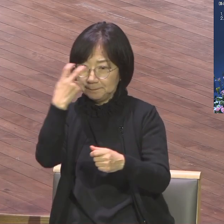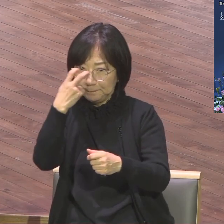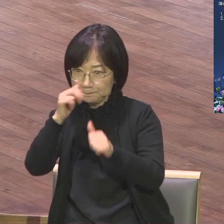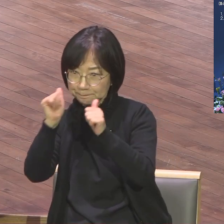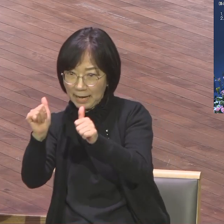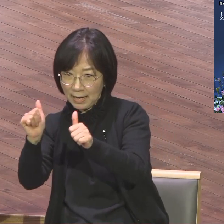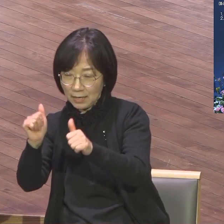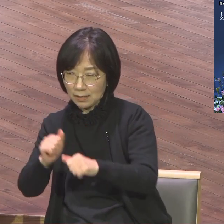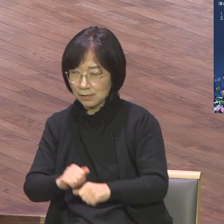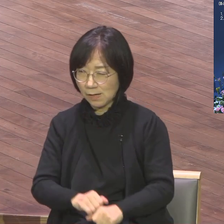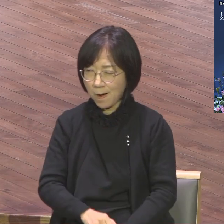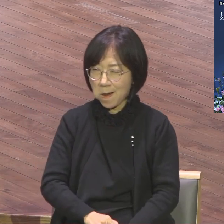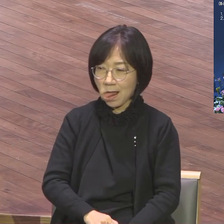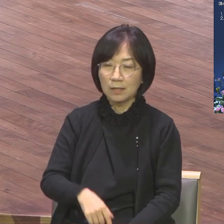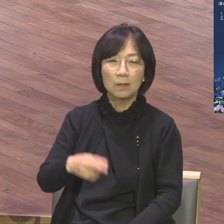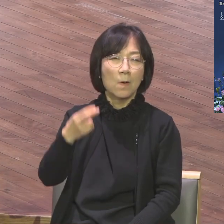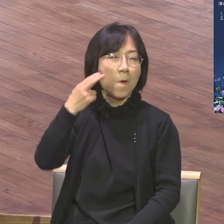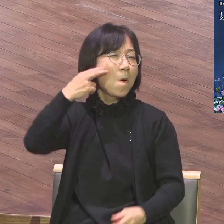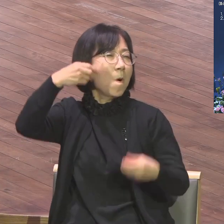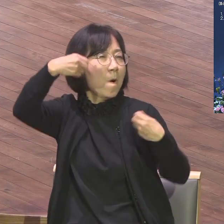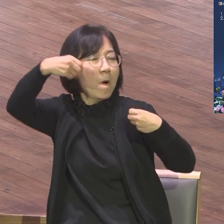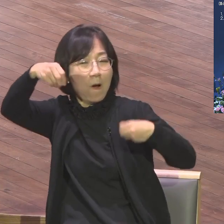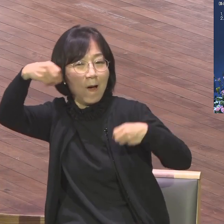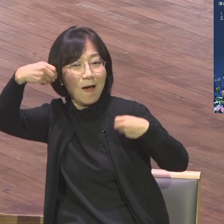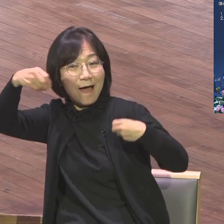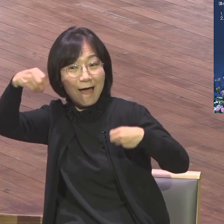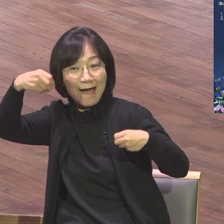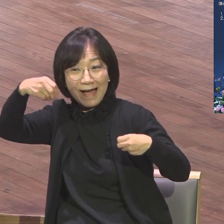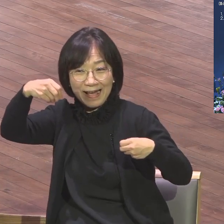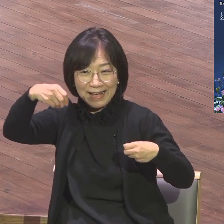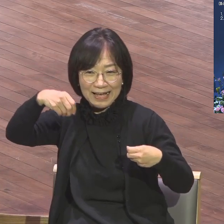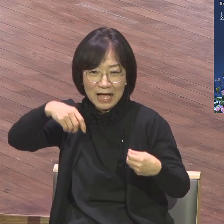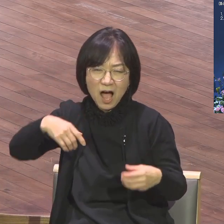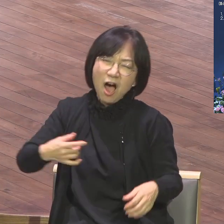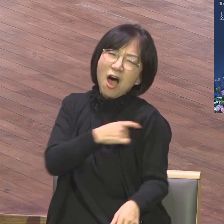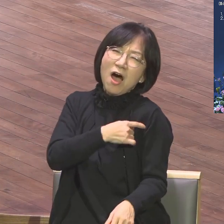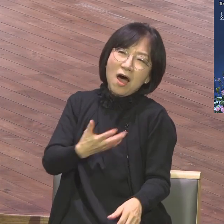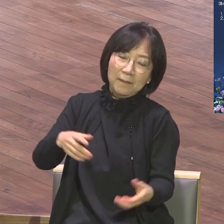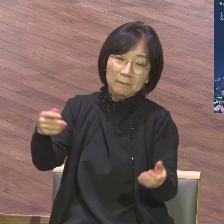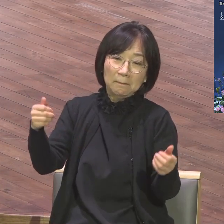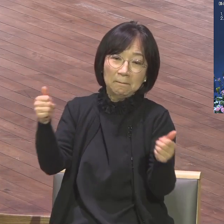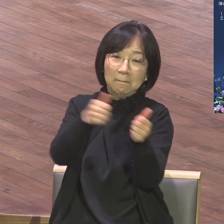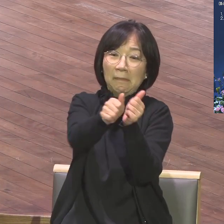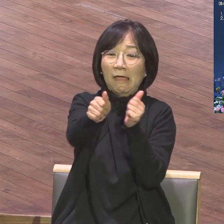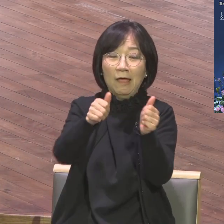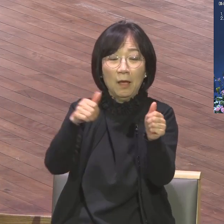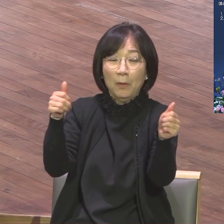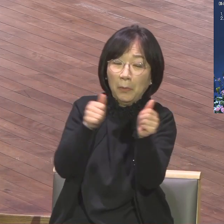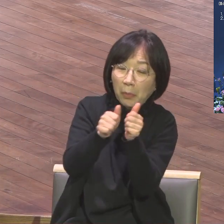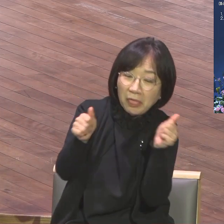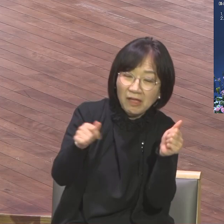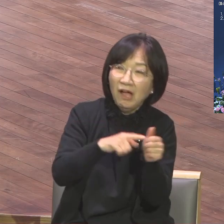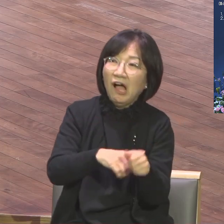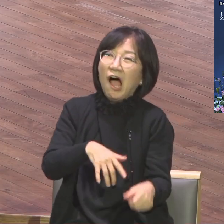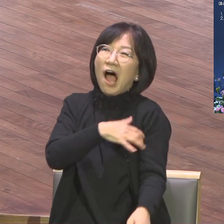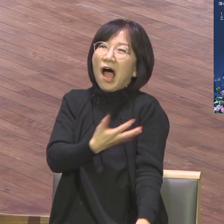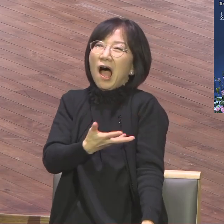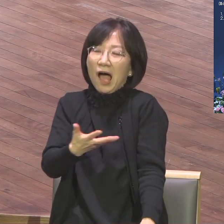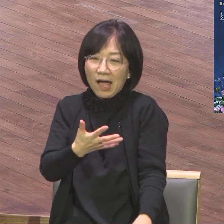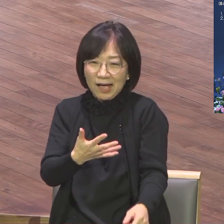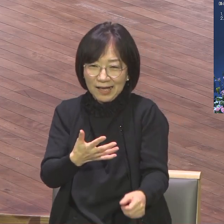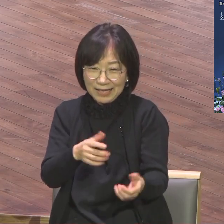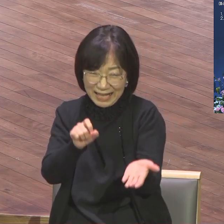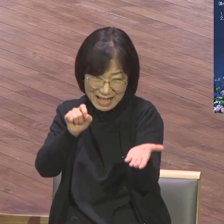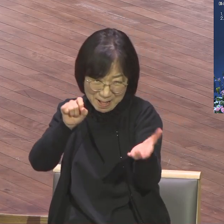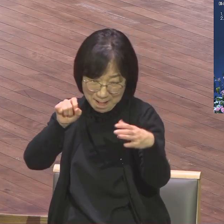눈을 속여서 거짓으로 자기에게 유리한 판정을 유도하는 행동이죠. 주로 페널티 에리아에서 이런 일이